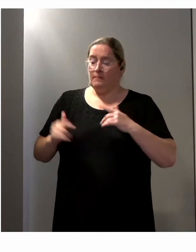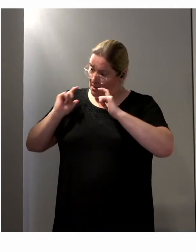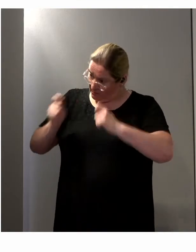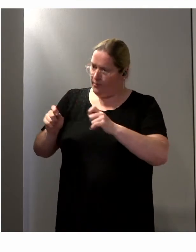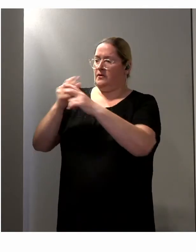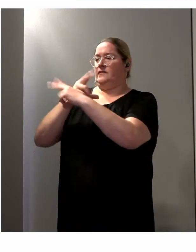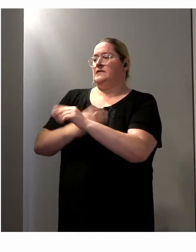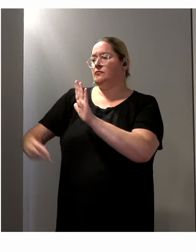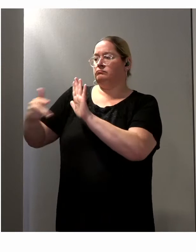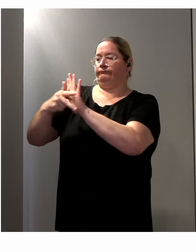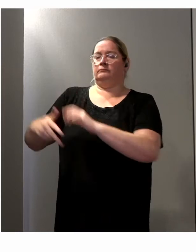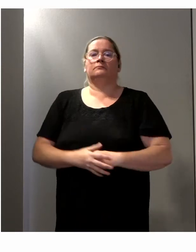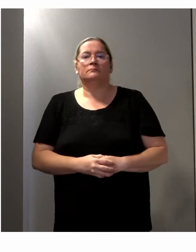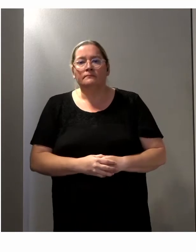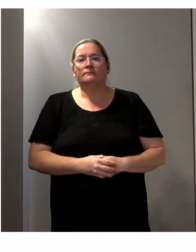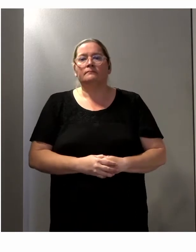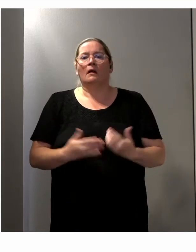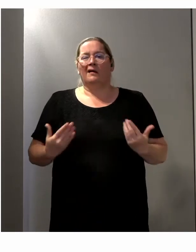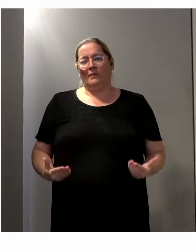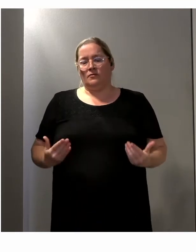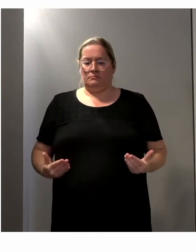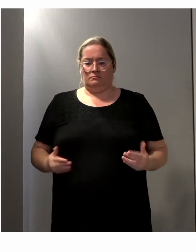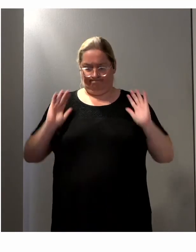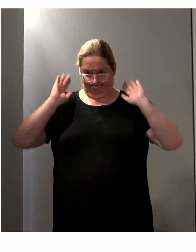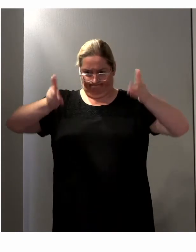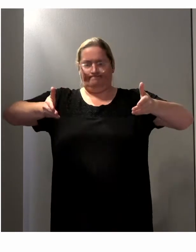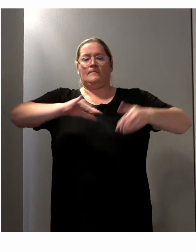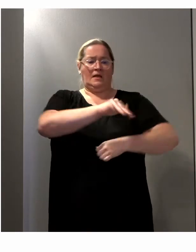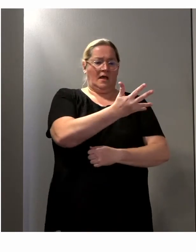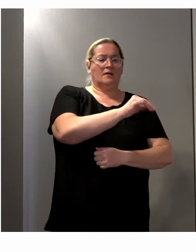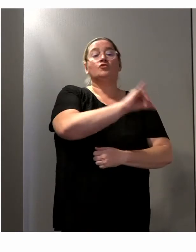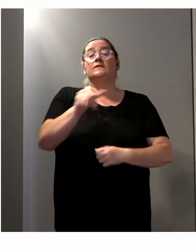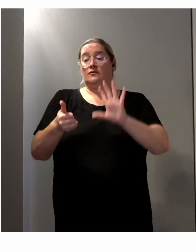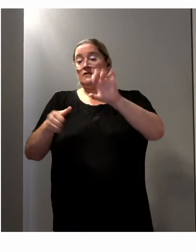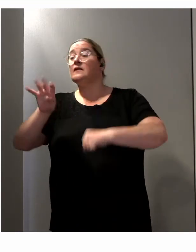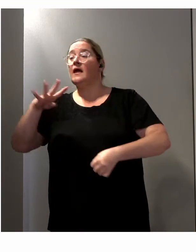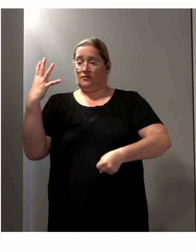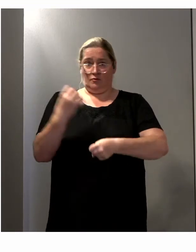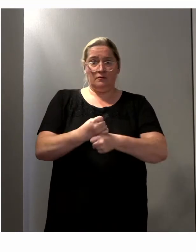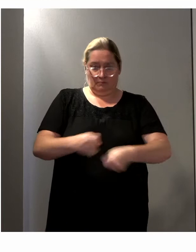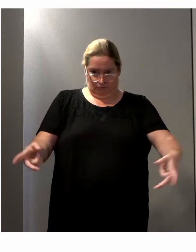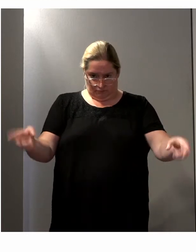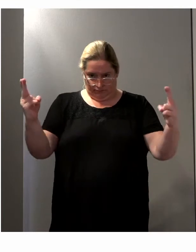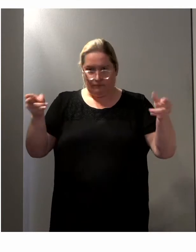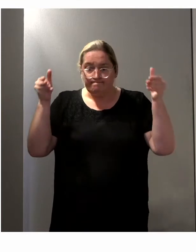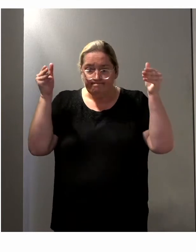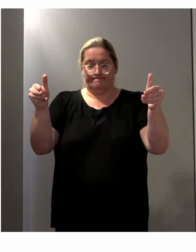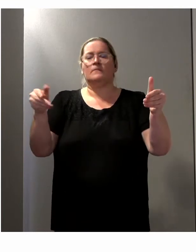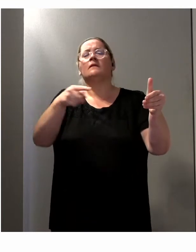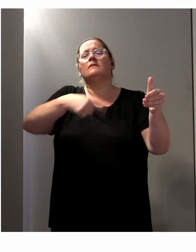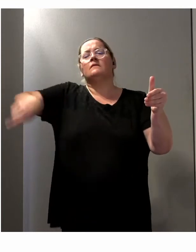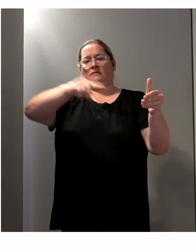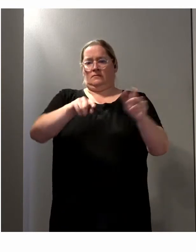à la population des personnes en situation de handicap, disons, âgées de 15 à 64 ans, et qu'on mesure leur taux